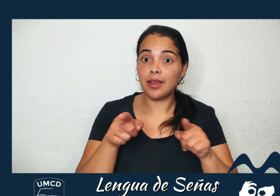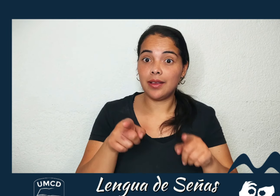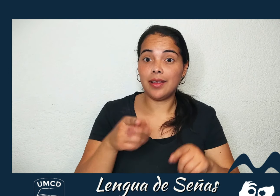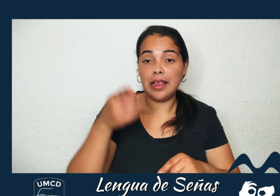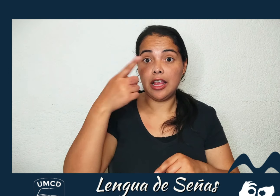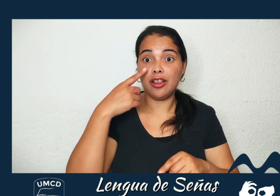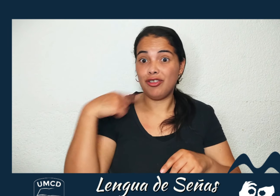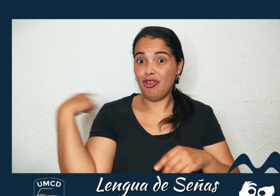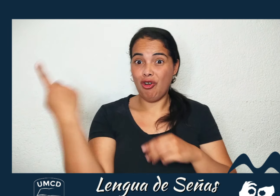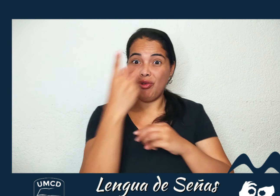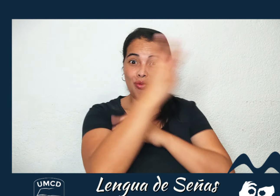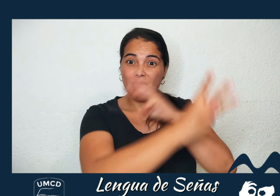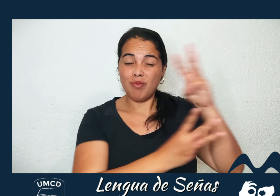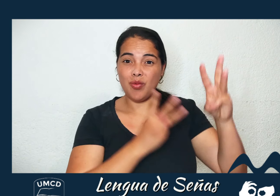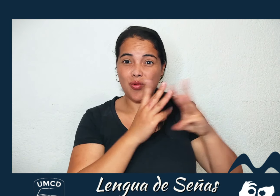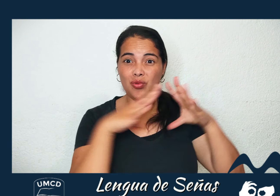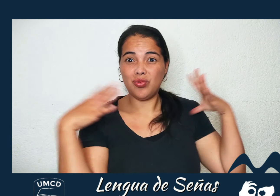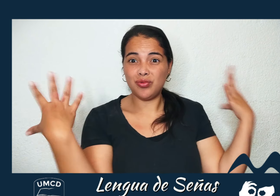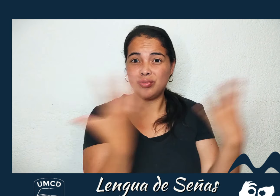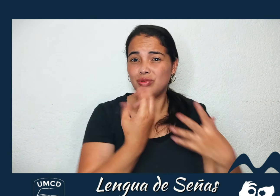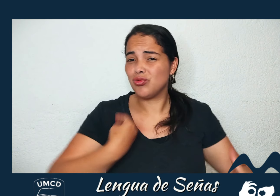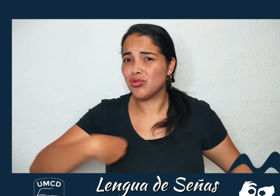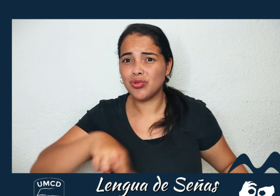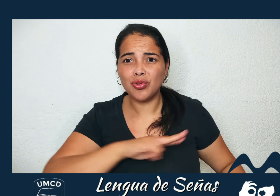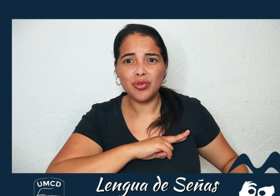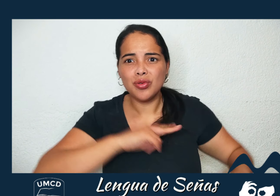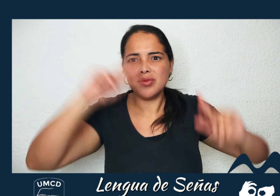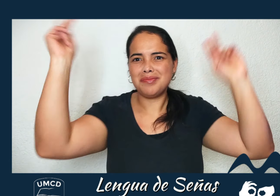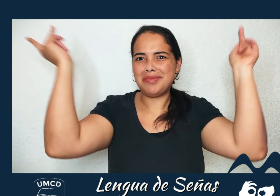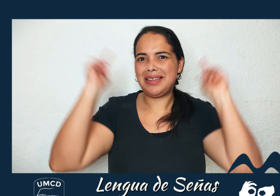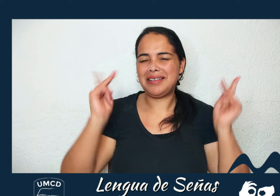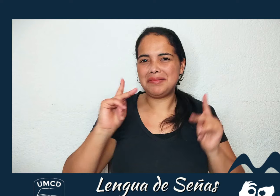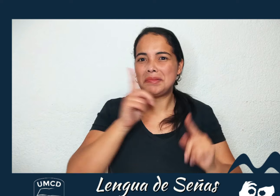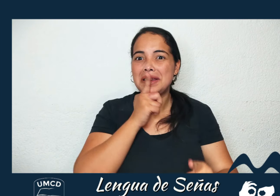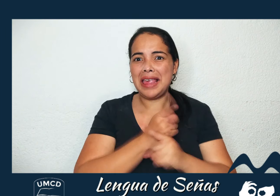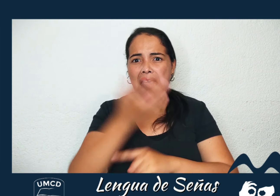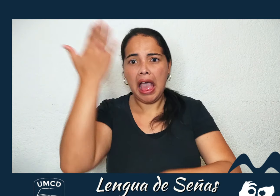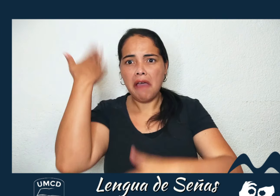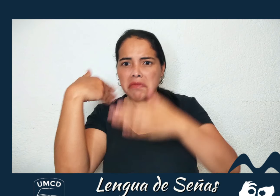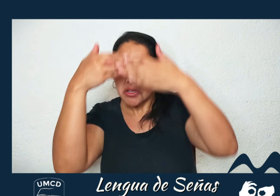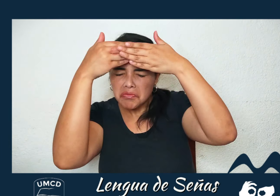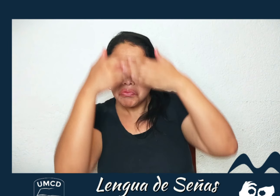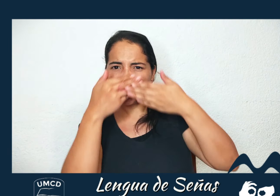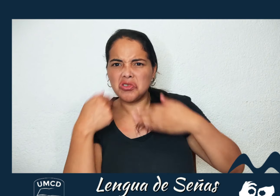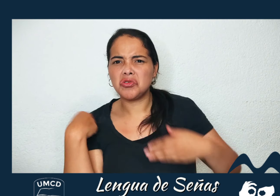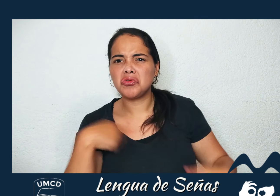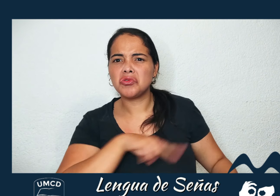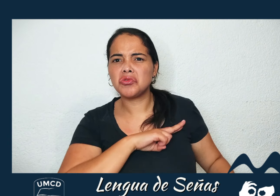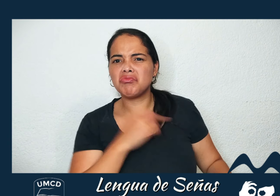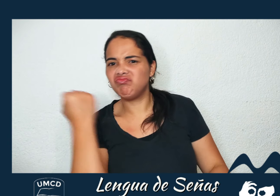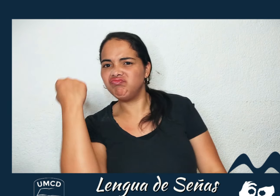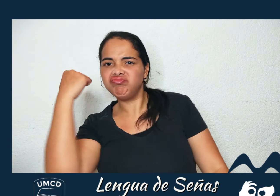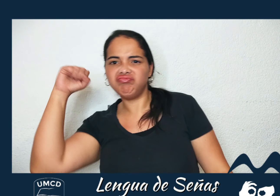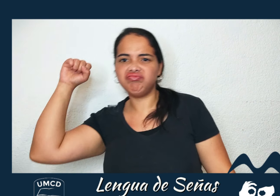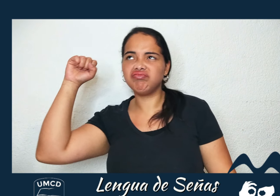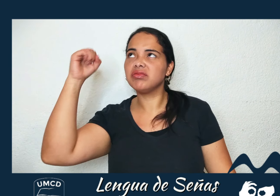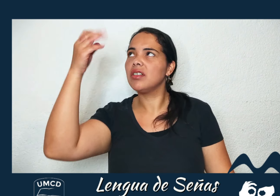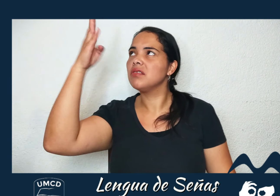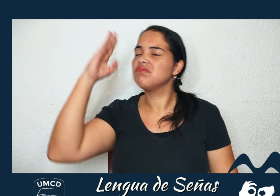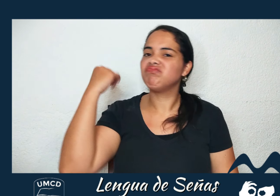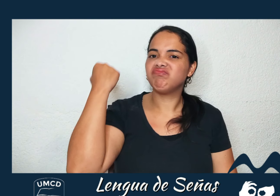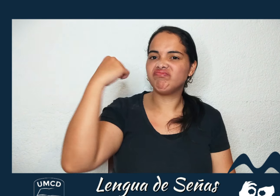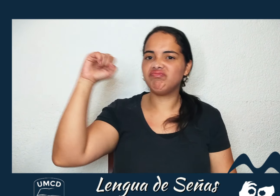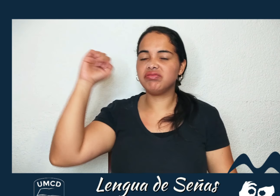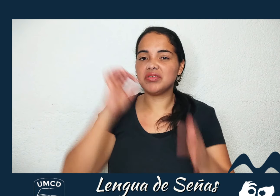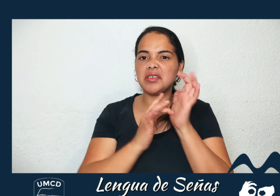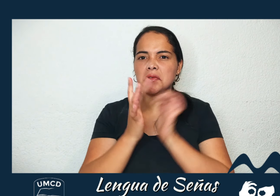El hombre había pecado. Cada uno de nosotros habíamos decidido desobedecer a Dios. Y de esta manera, nosotros